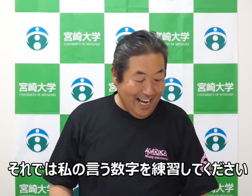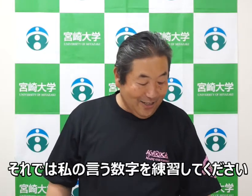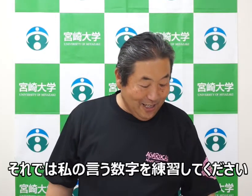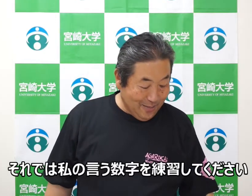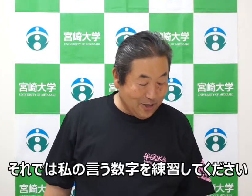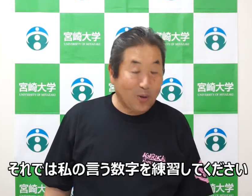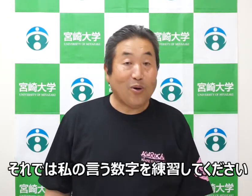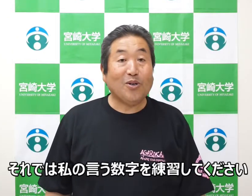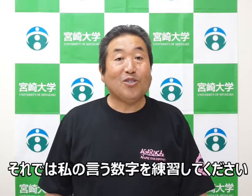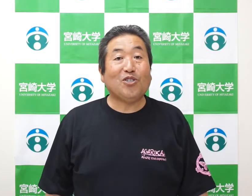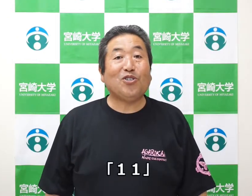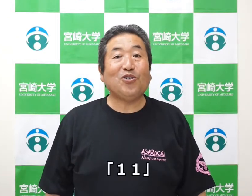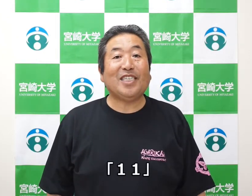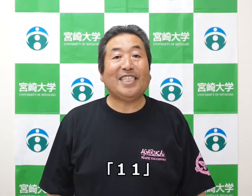それでいきましょう。